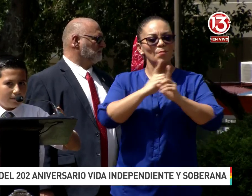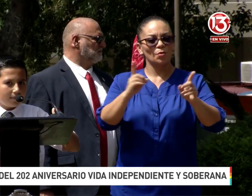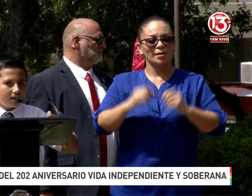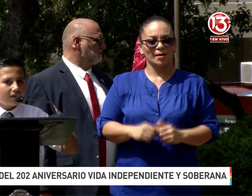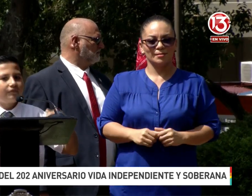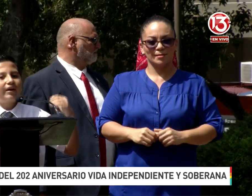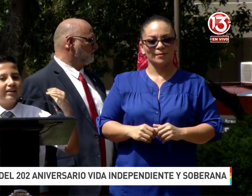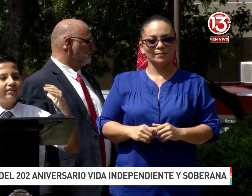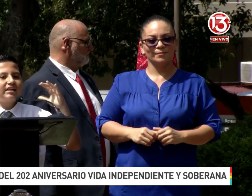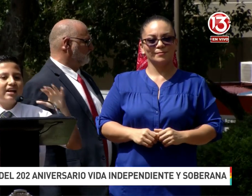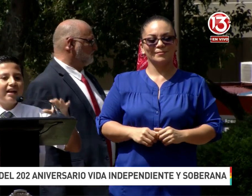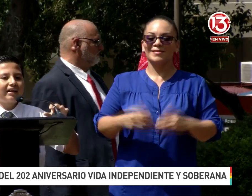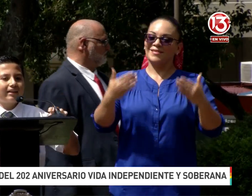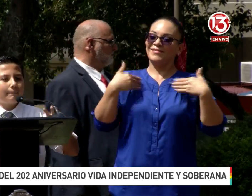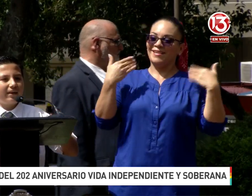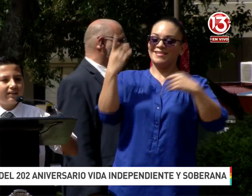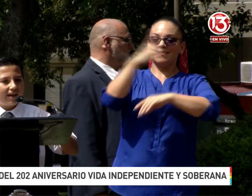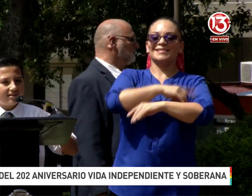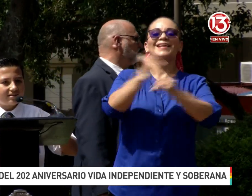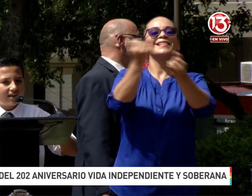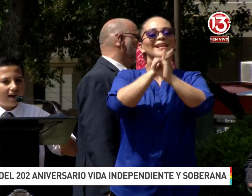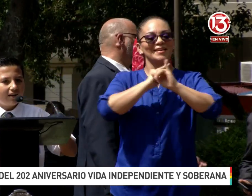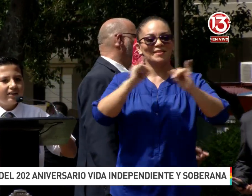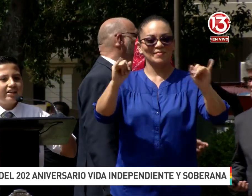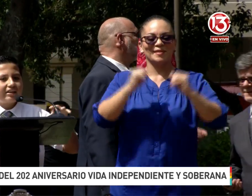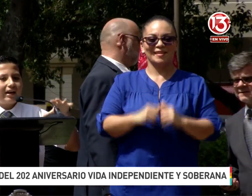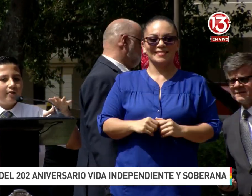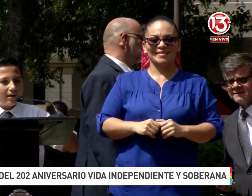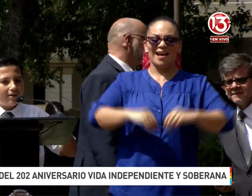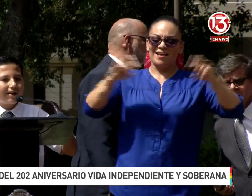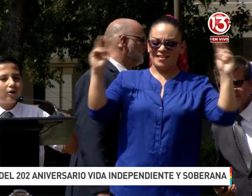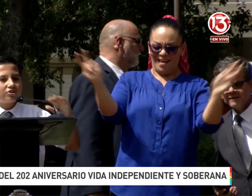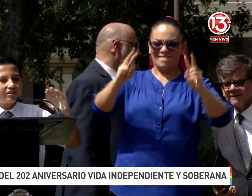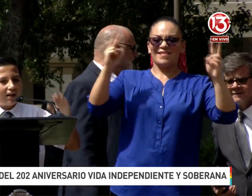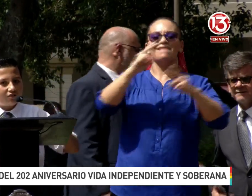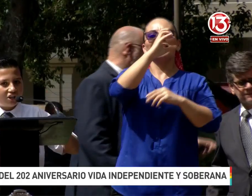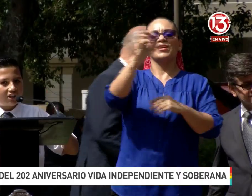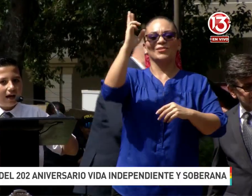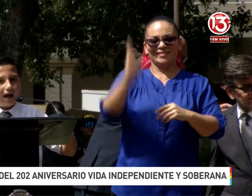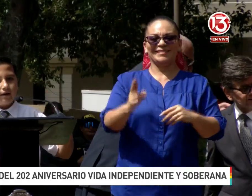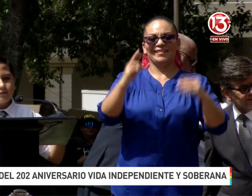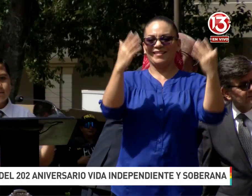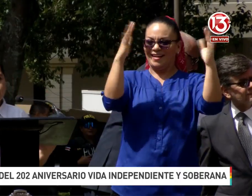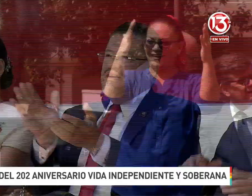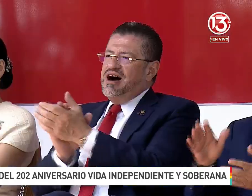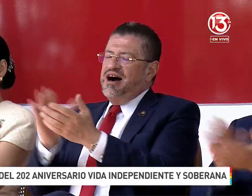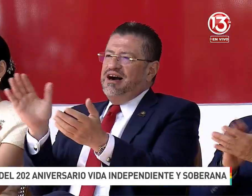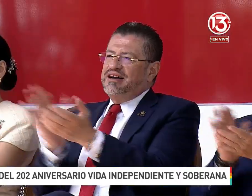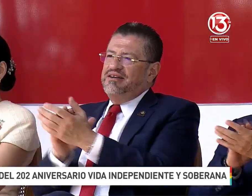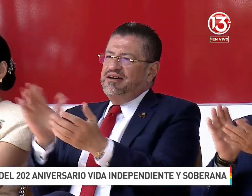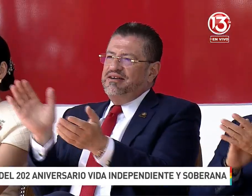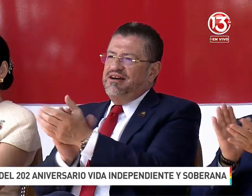democracia. ¡Feliz Día de la Independencia y que viva Costa Rica!